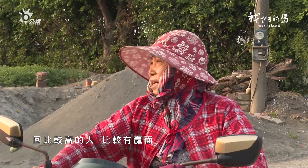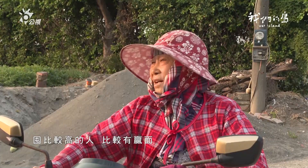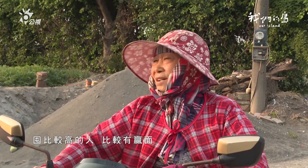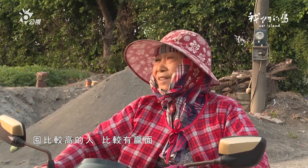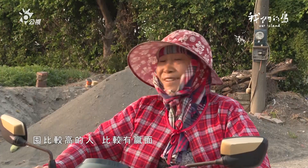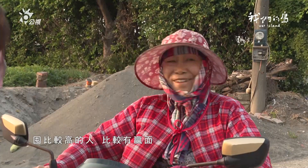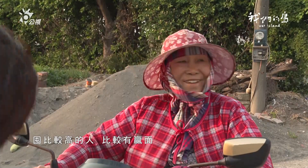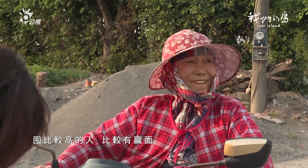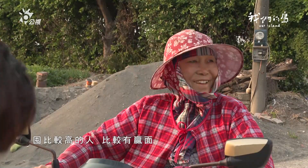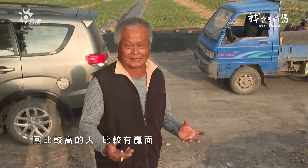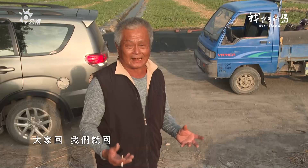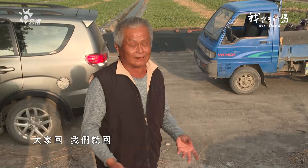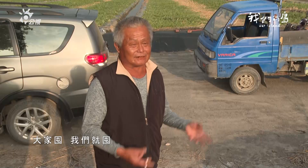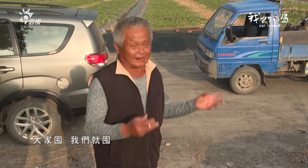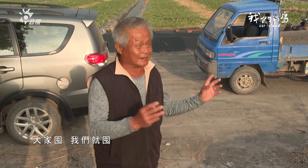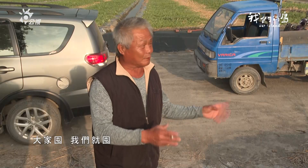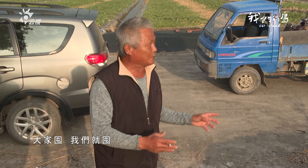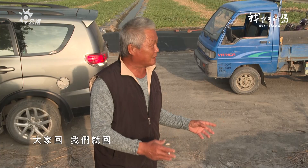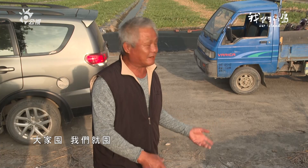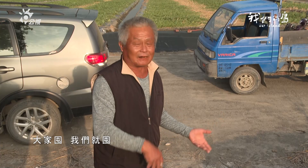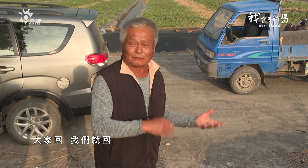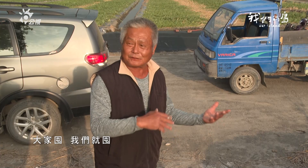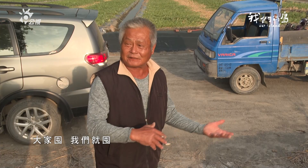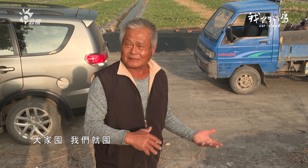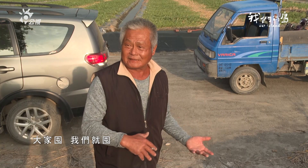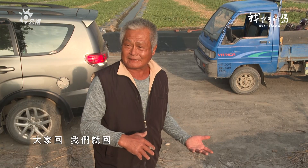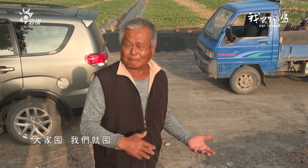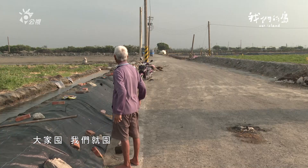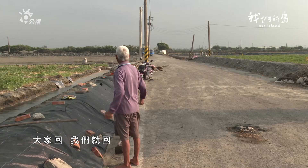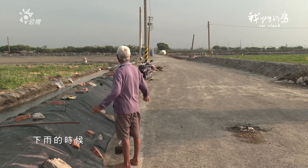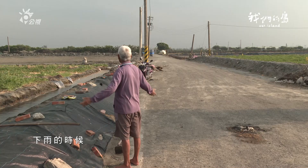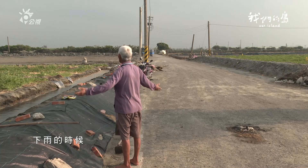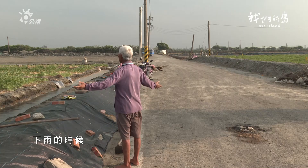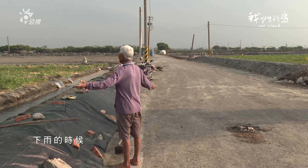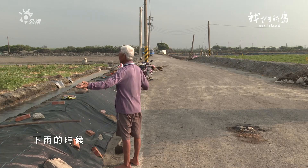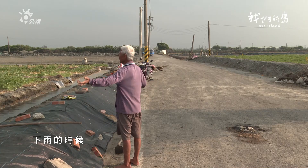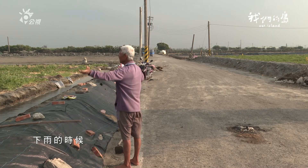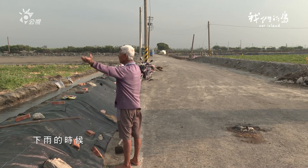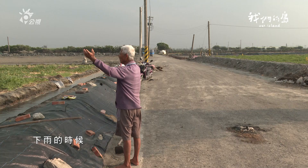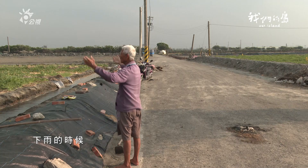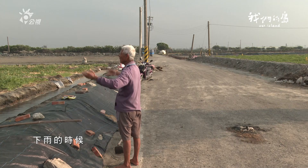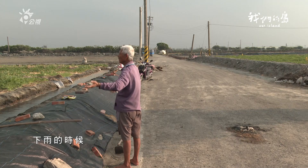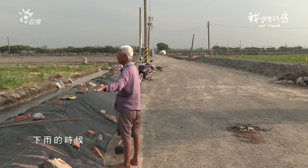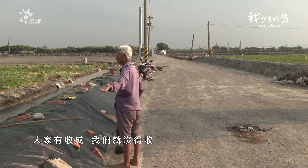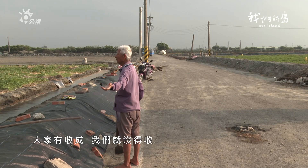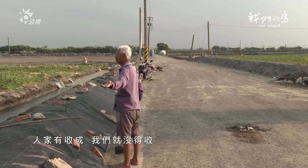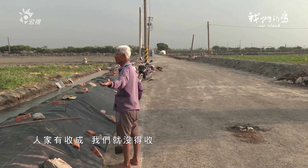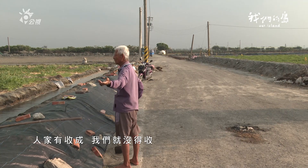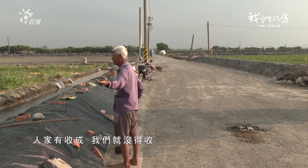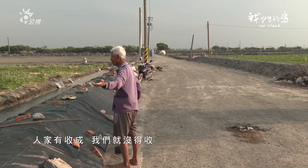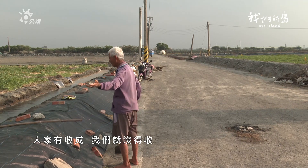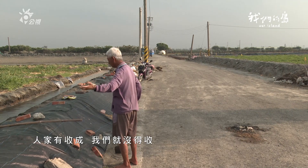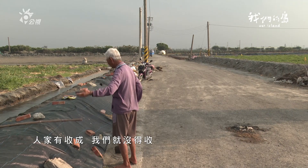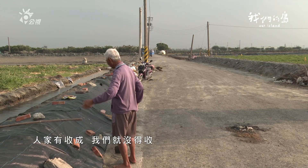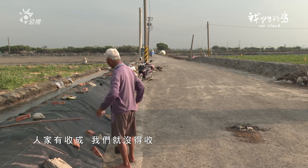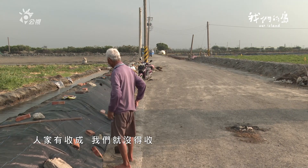啊！ 啊，就人咧囤，咱就啊囤。 落雨的时候，反正人有人收，咱就无人收